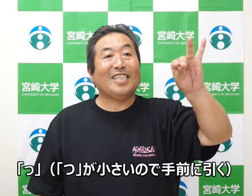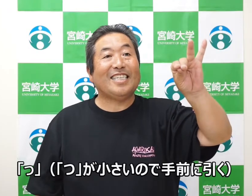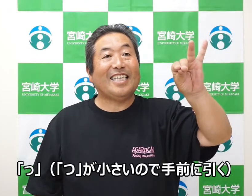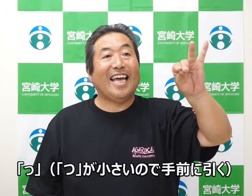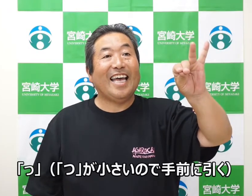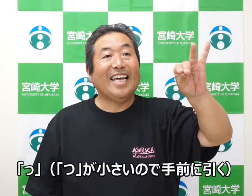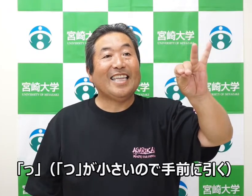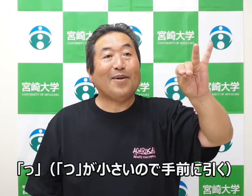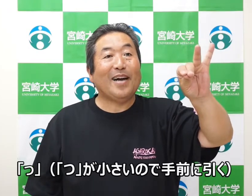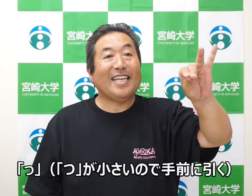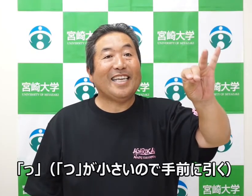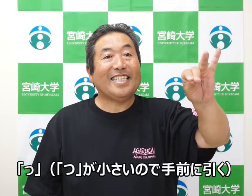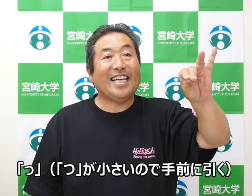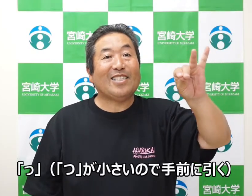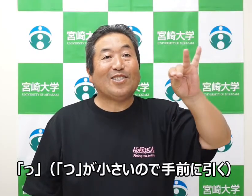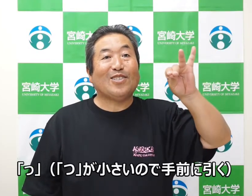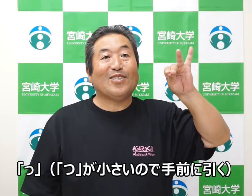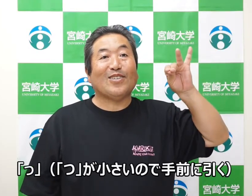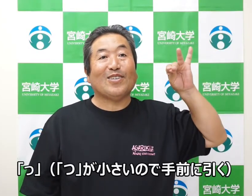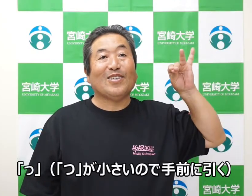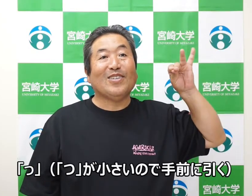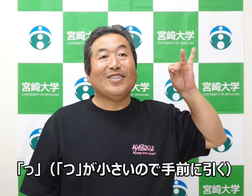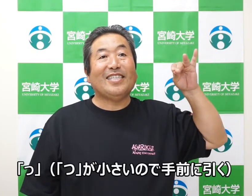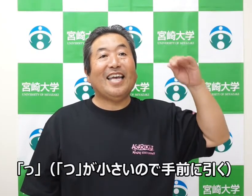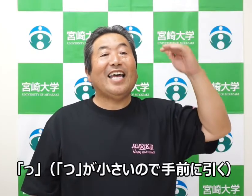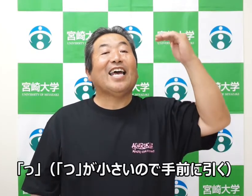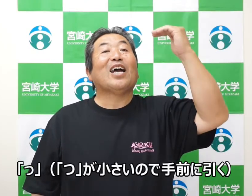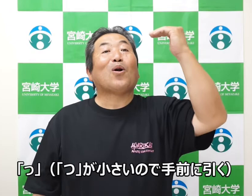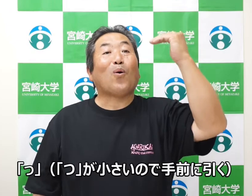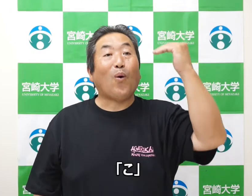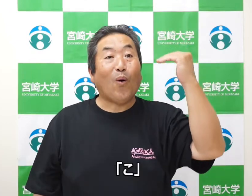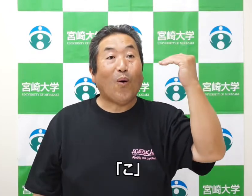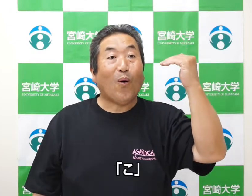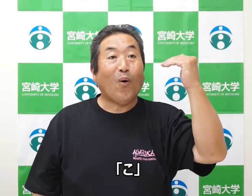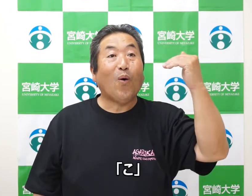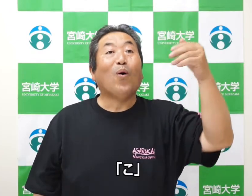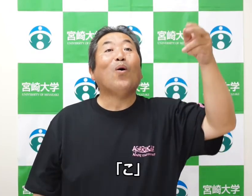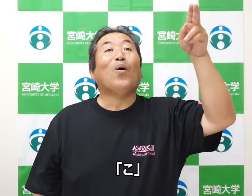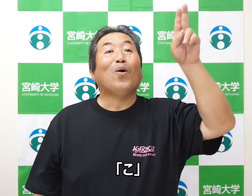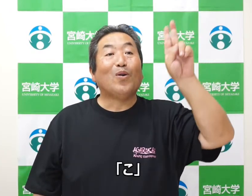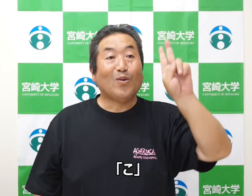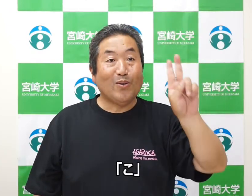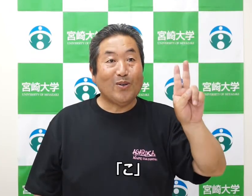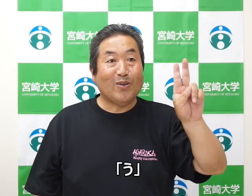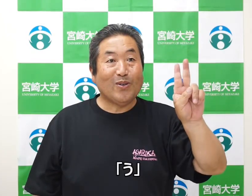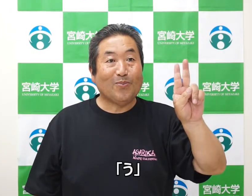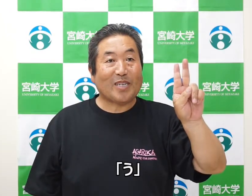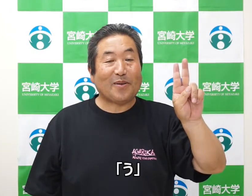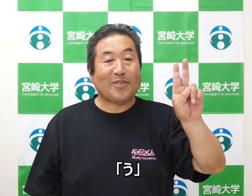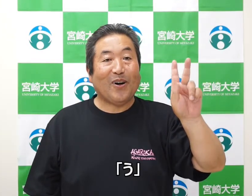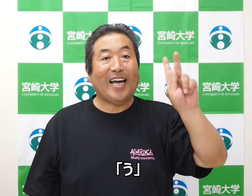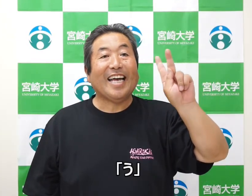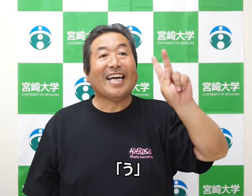して、手前に引いて、つ、で、こう、う、もう一回いきますよ。はい。